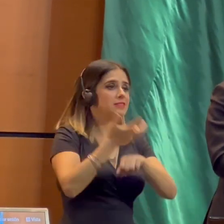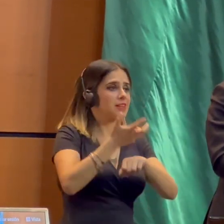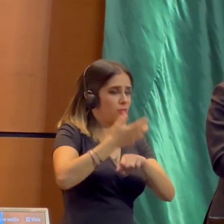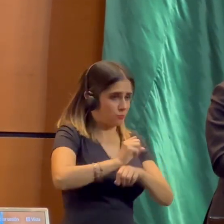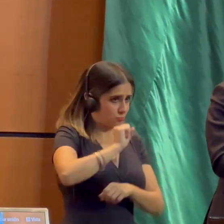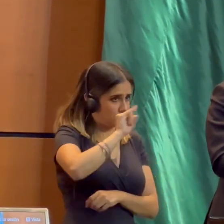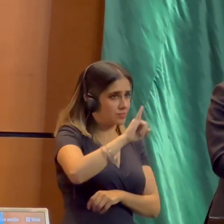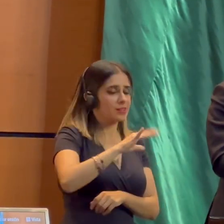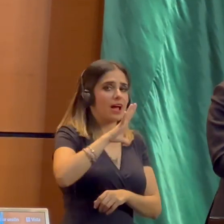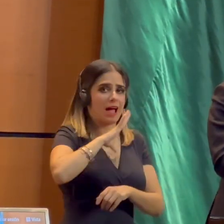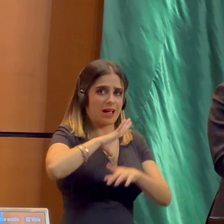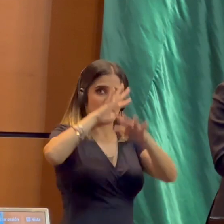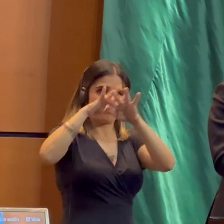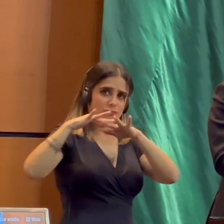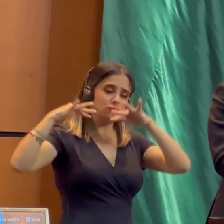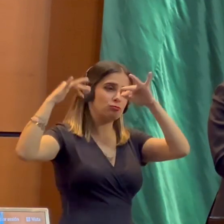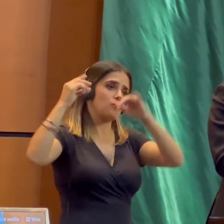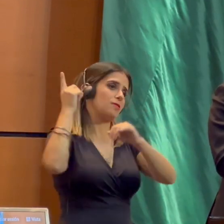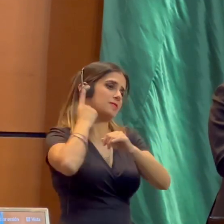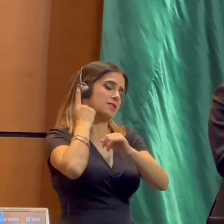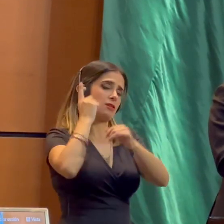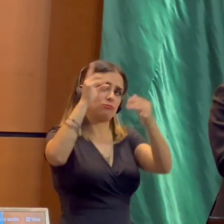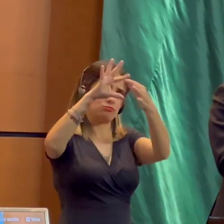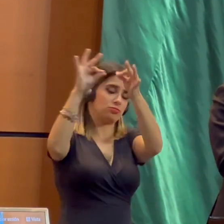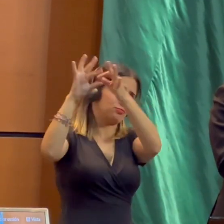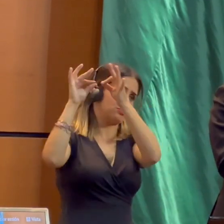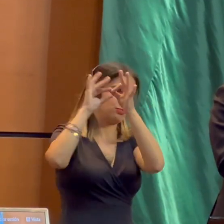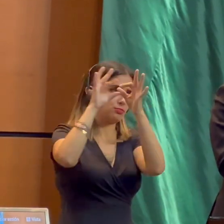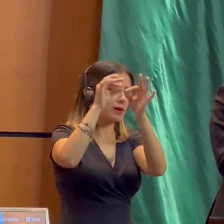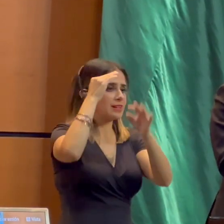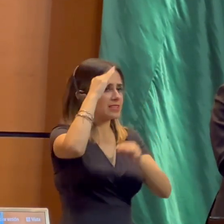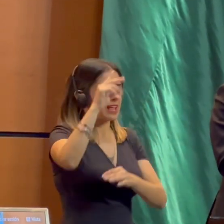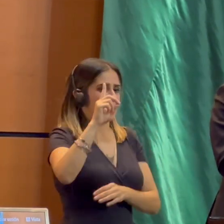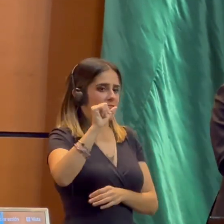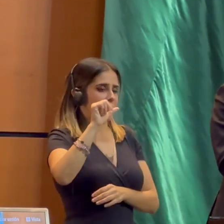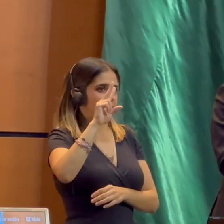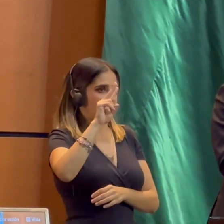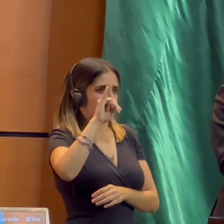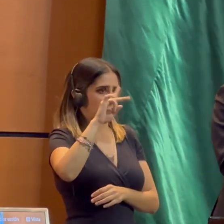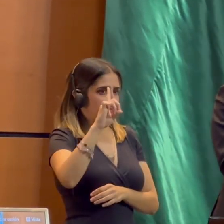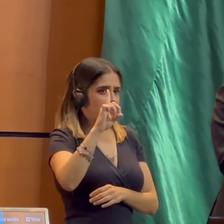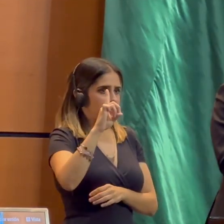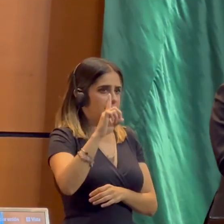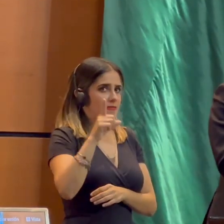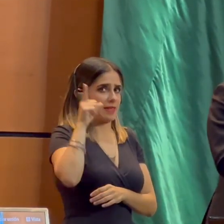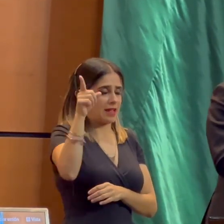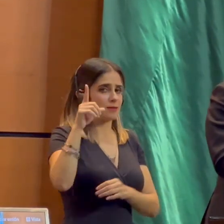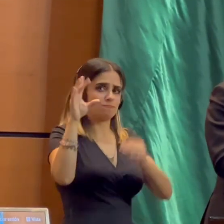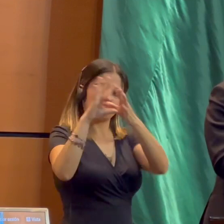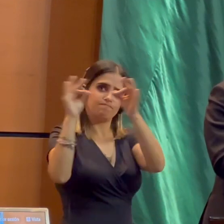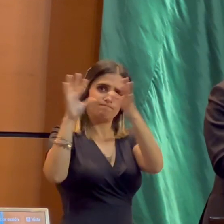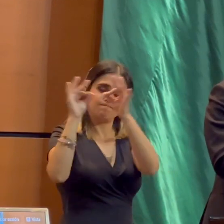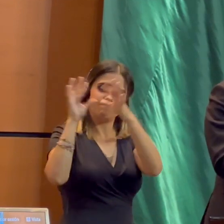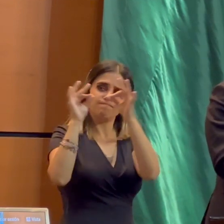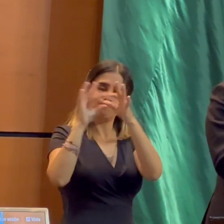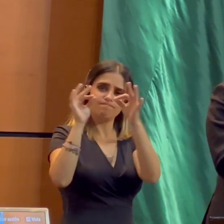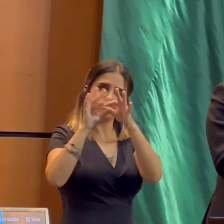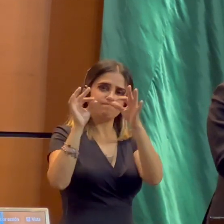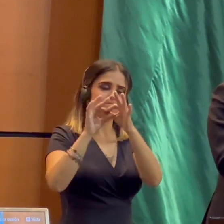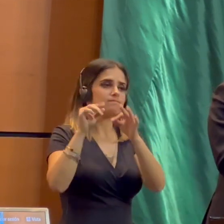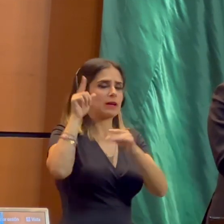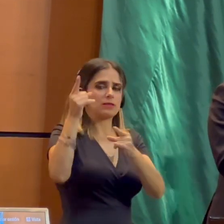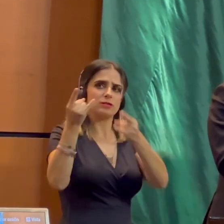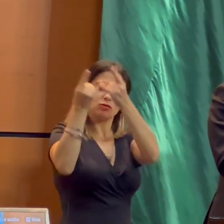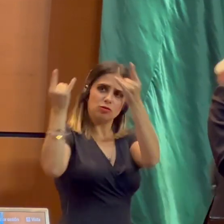した UFO とか非人類の乗組員という証言もされましたが日本でそのような話をする